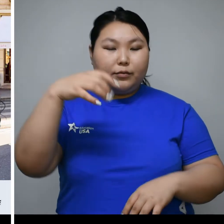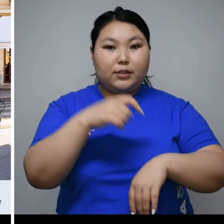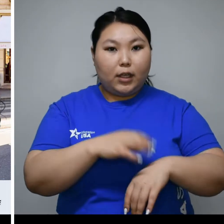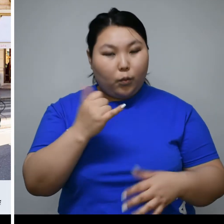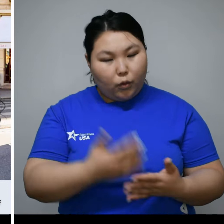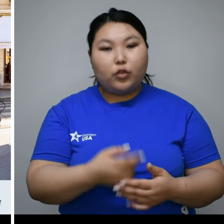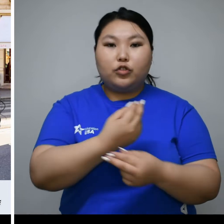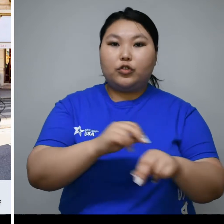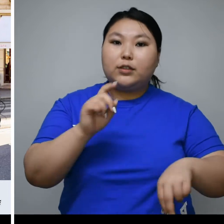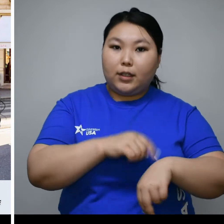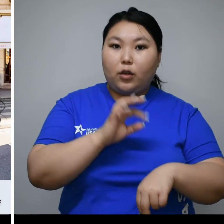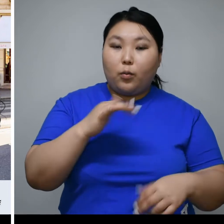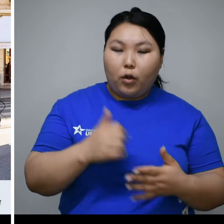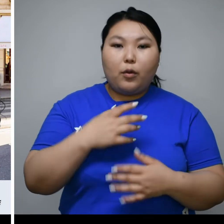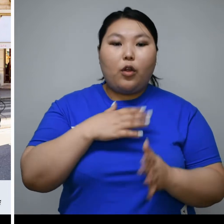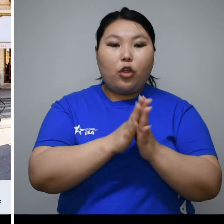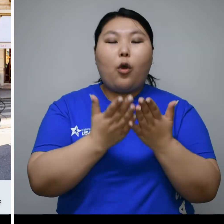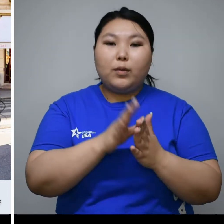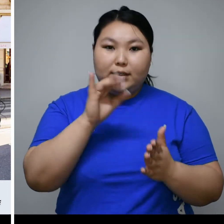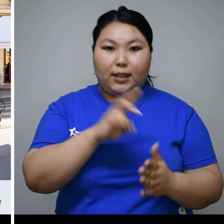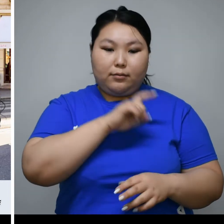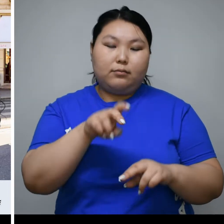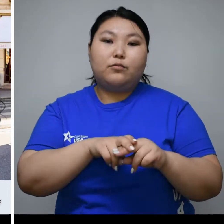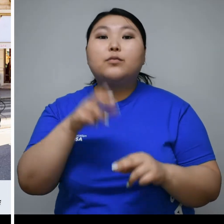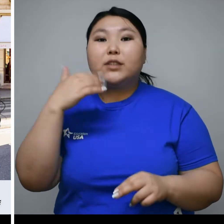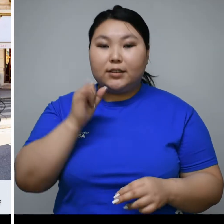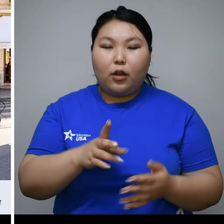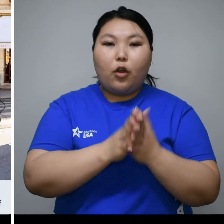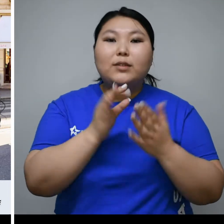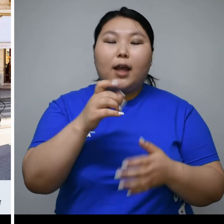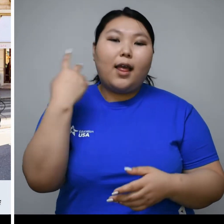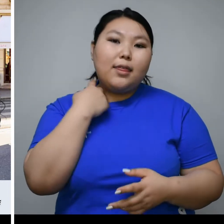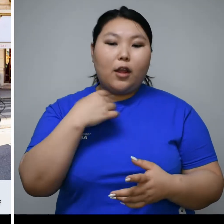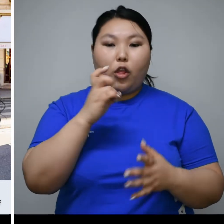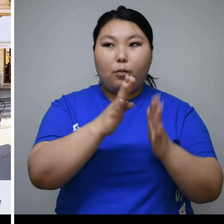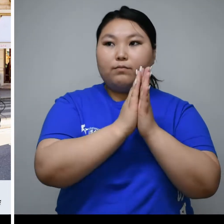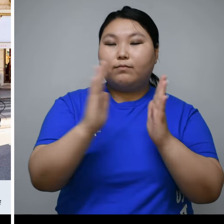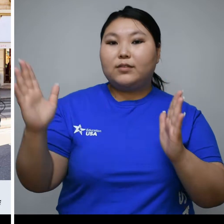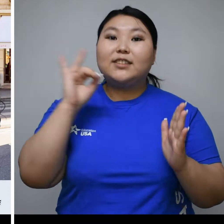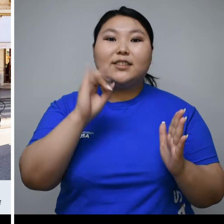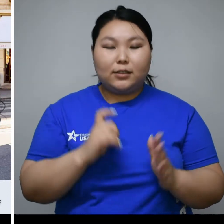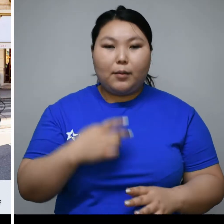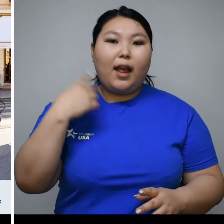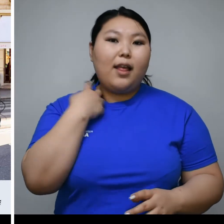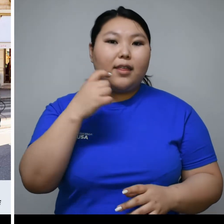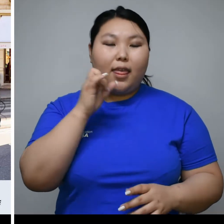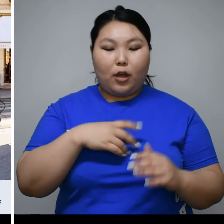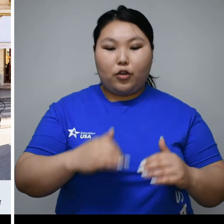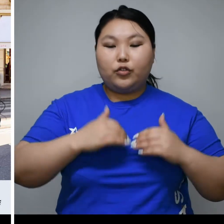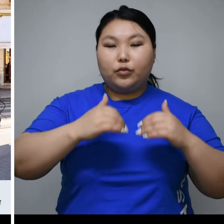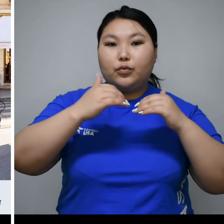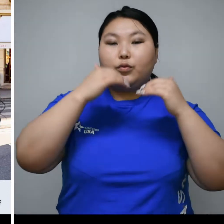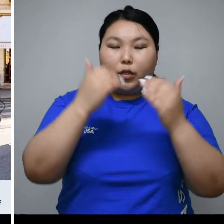цонхтой цагаараа эсвэл чөлөө цагаараа очиж номын санд нь суудаг байсан. Номын санд нь ингээд англи номнууд ихтэй. Тэгээд ерөнхийдөө англи